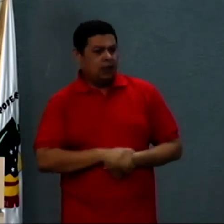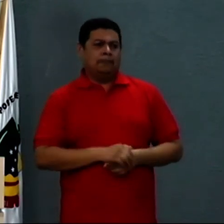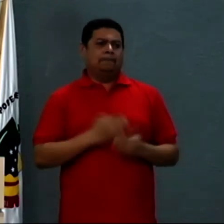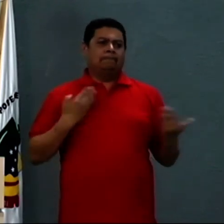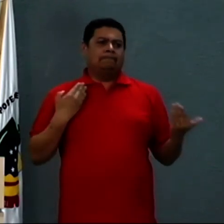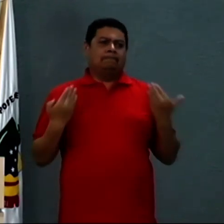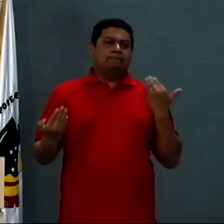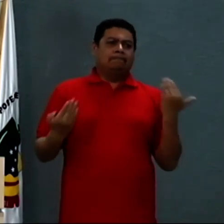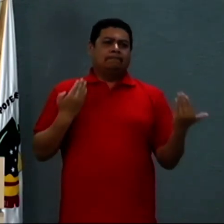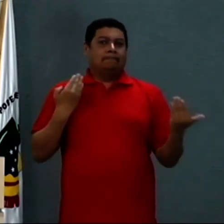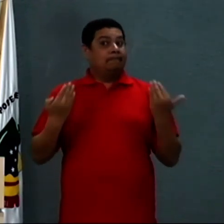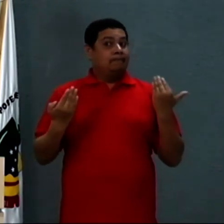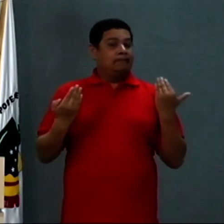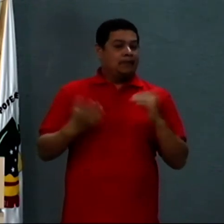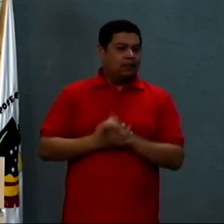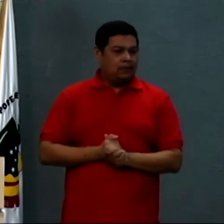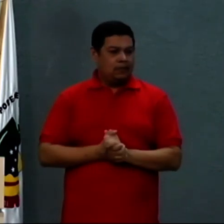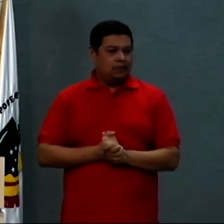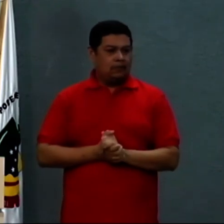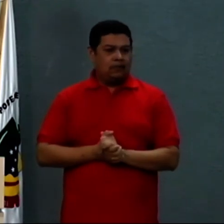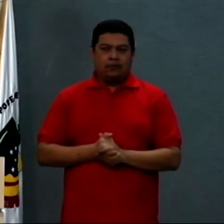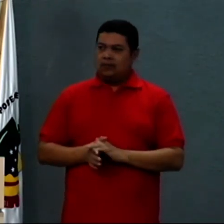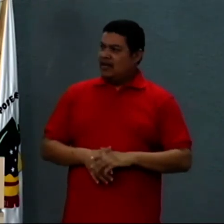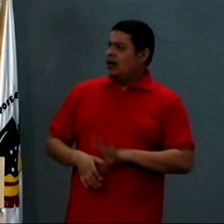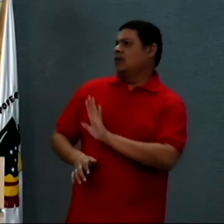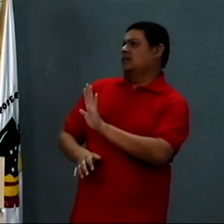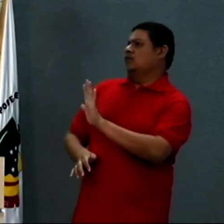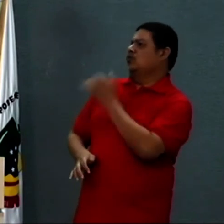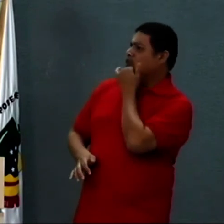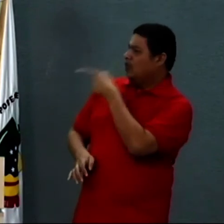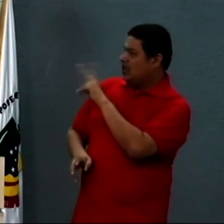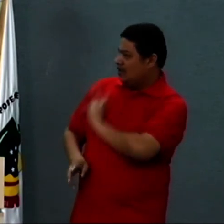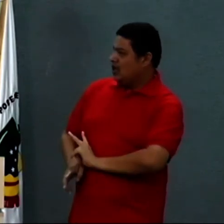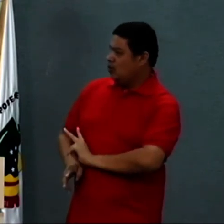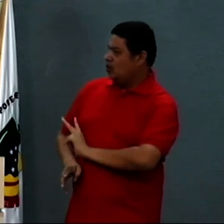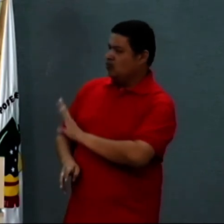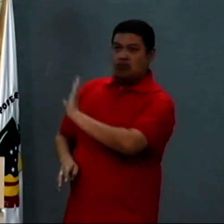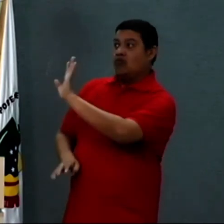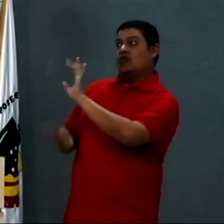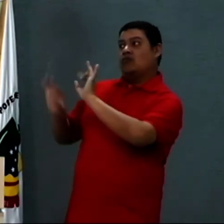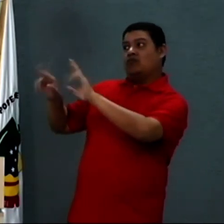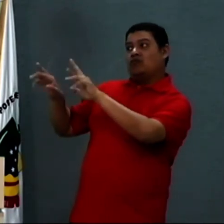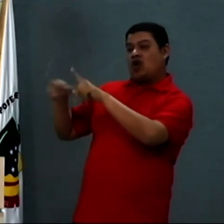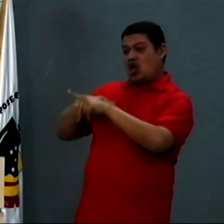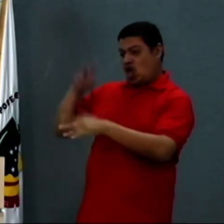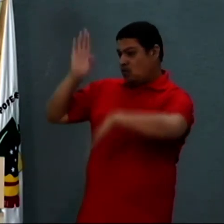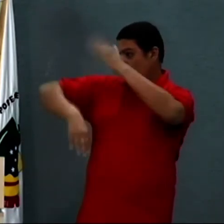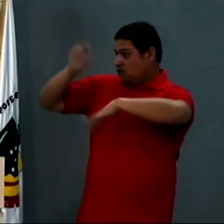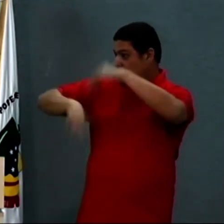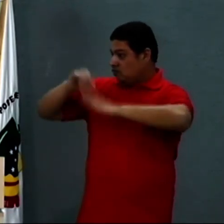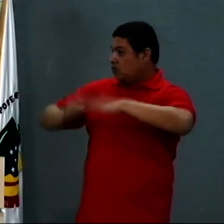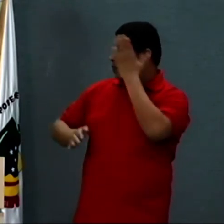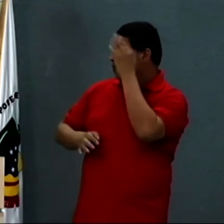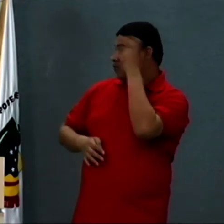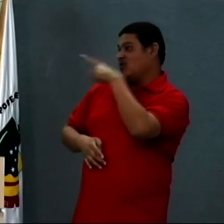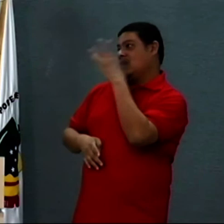errada, fala alguma coisa, aí o engenheiro está errado. Ô, vereador, você não tem nada aqui, o engenheiro aqui sou eu. Então vamos olhar aí, um palpite de um simples pessoas, um morador, um